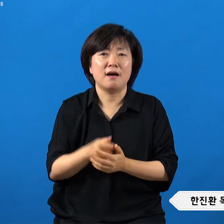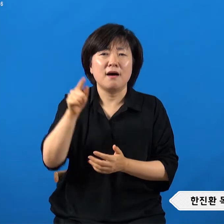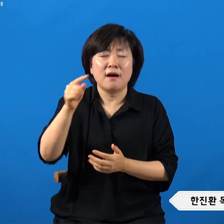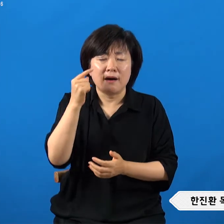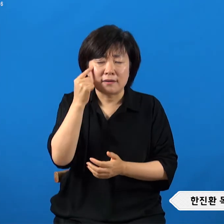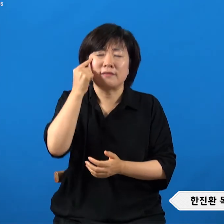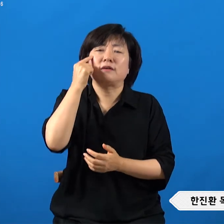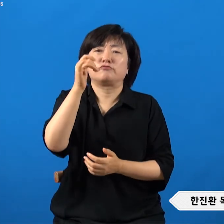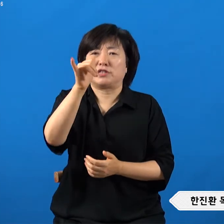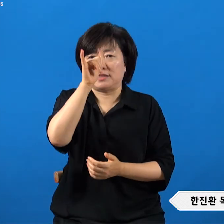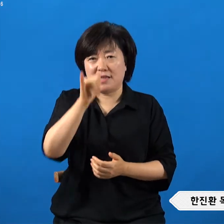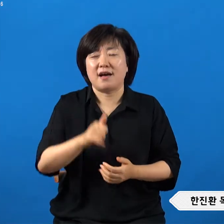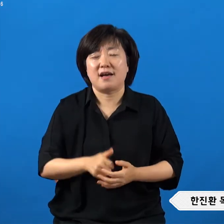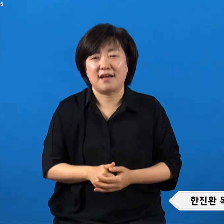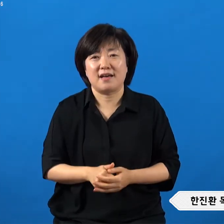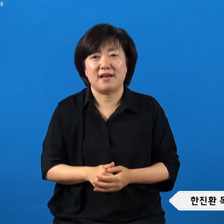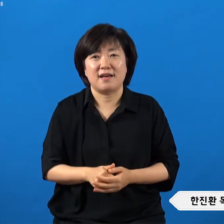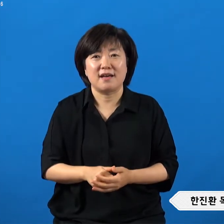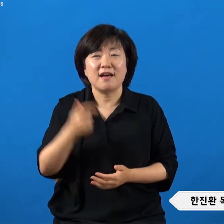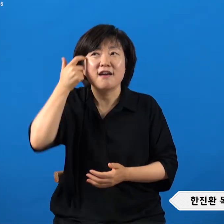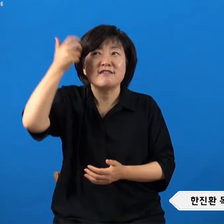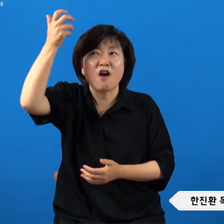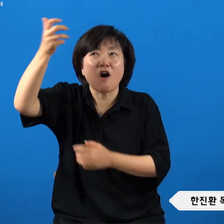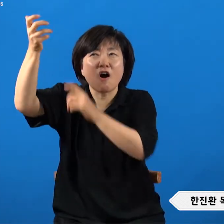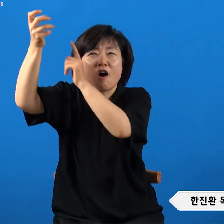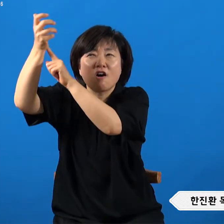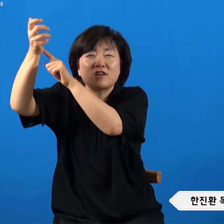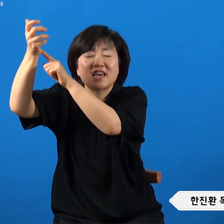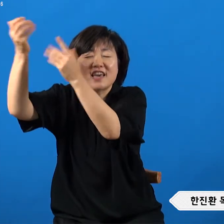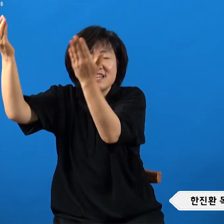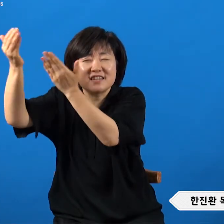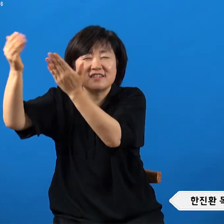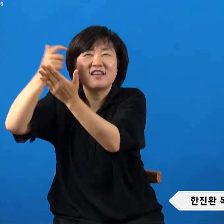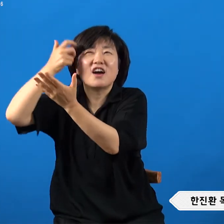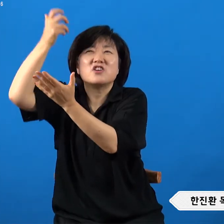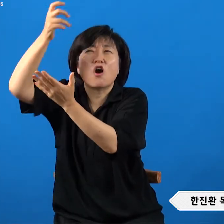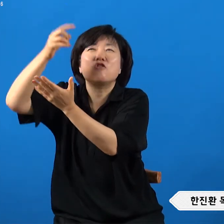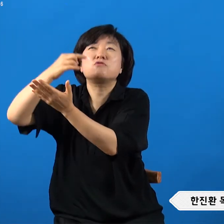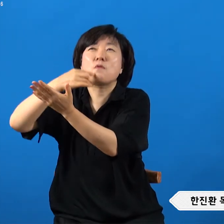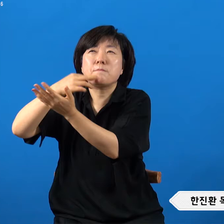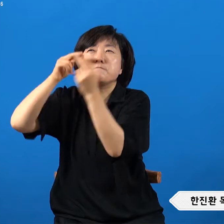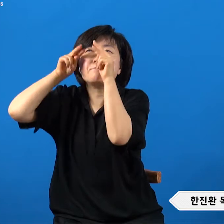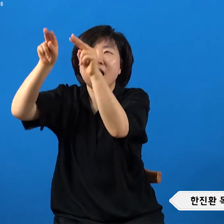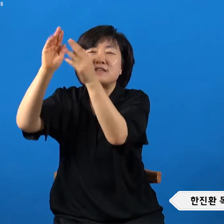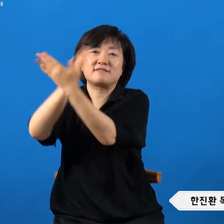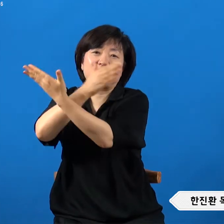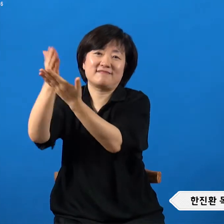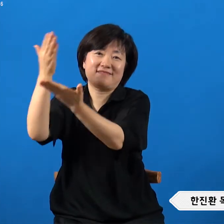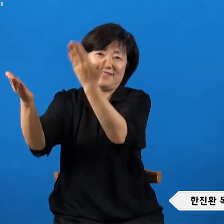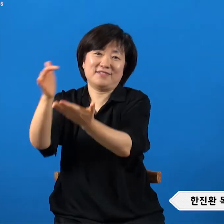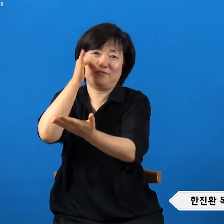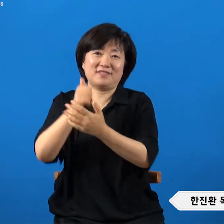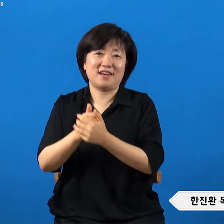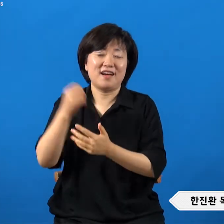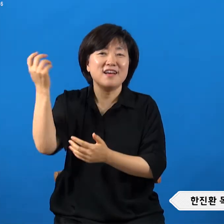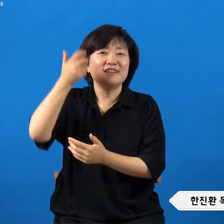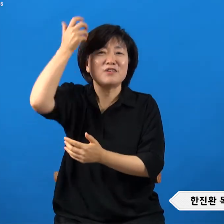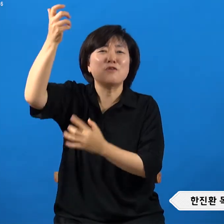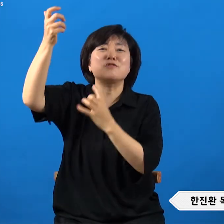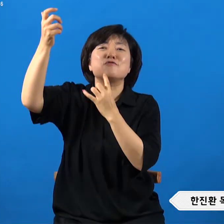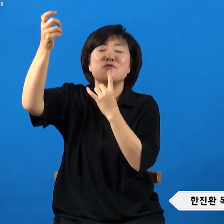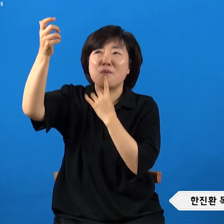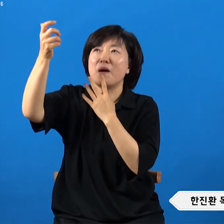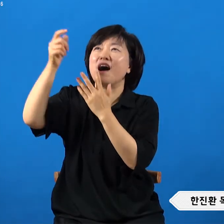그래야 깨달을 수 있다는 것이죠. 영적인 일은 영적인 것으로만 분별할 수 있다.